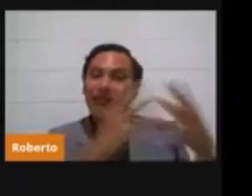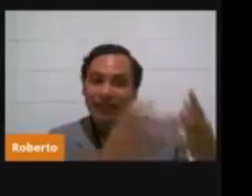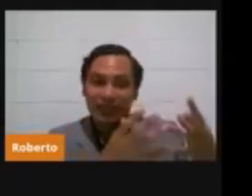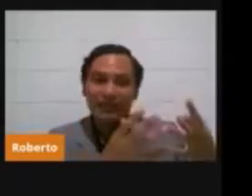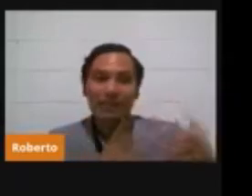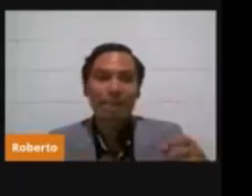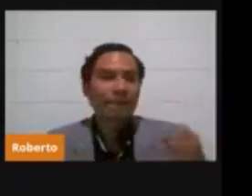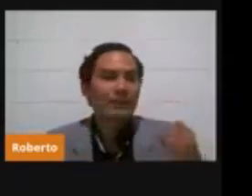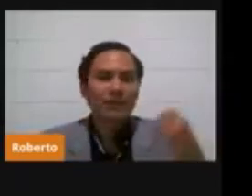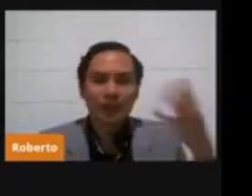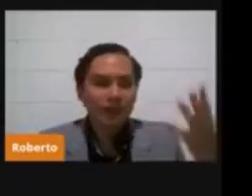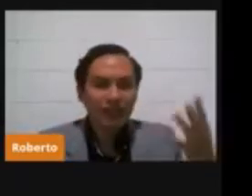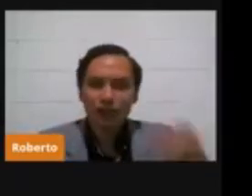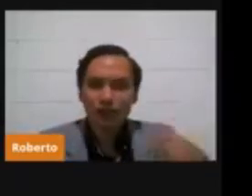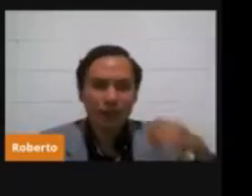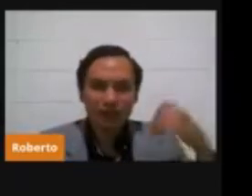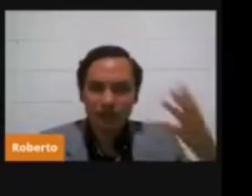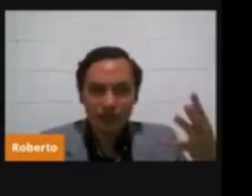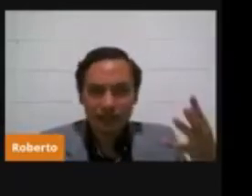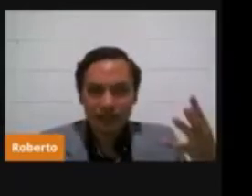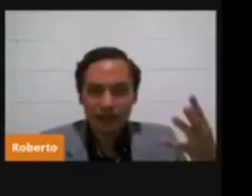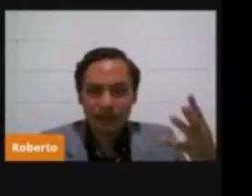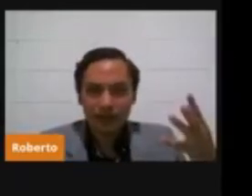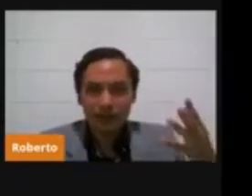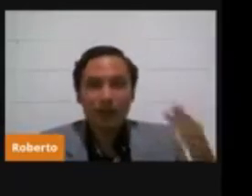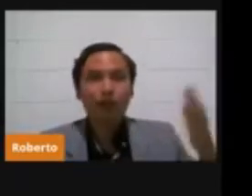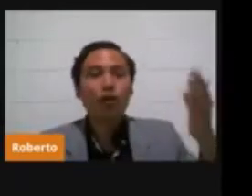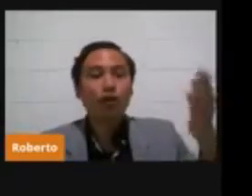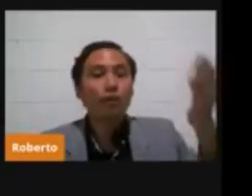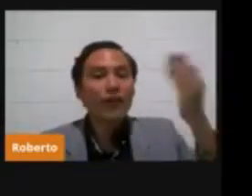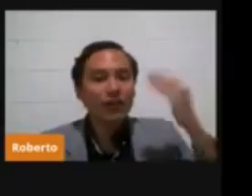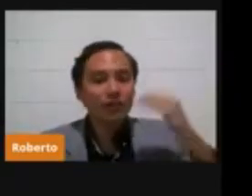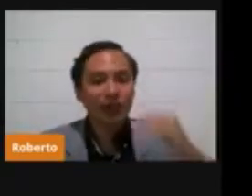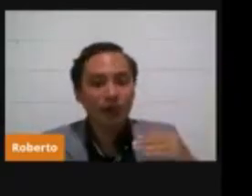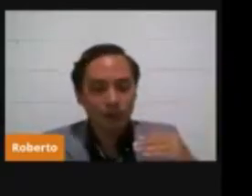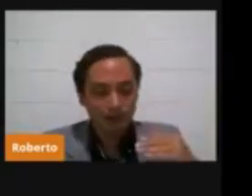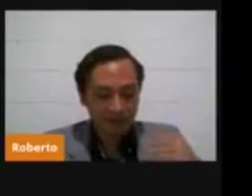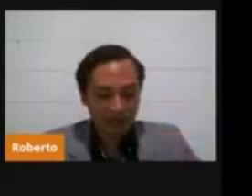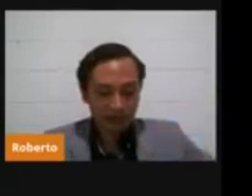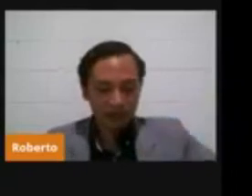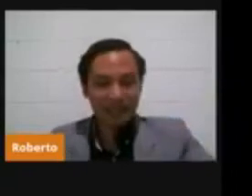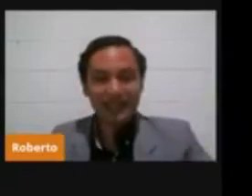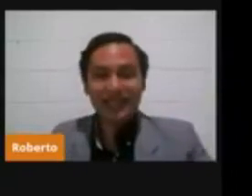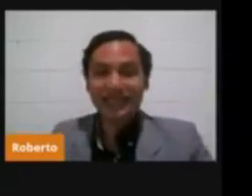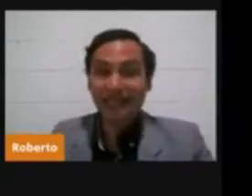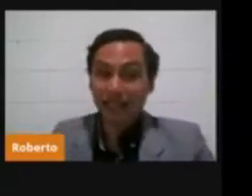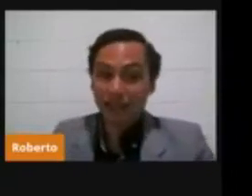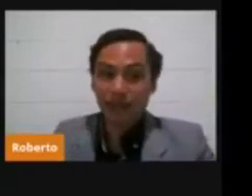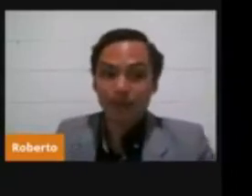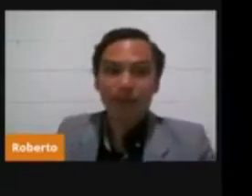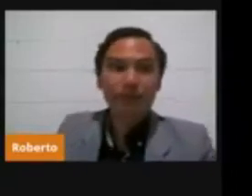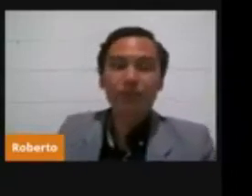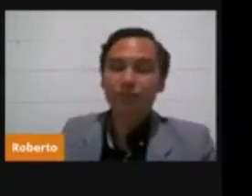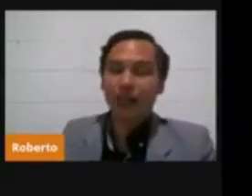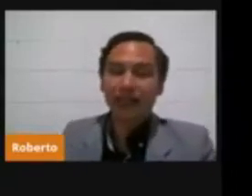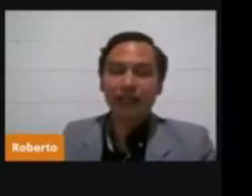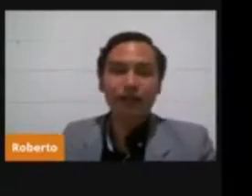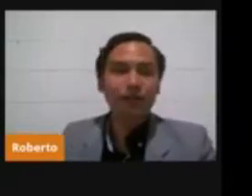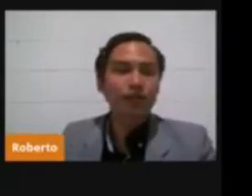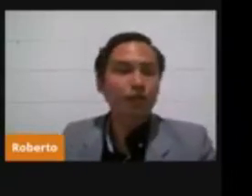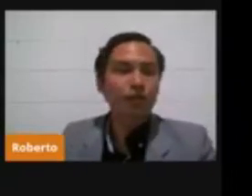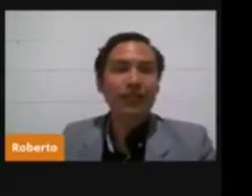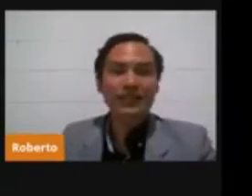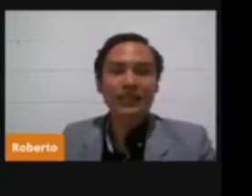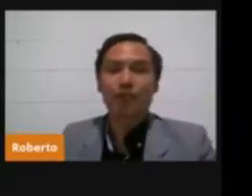diferencias físicas, simplemente somos personas, pero no con menos valor. Entonces, este término,